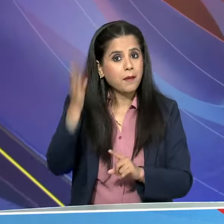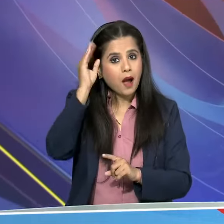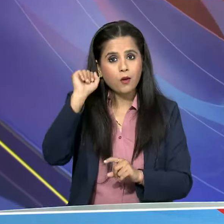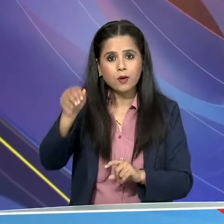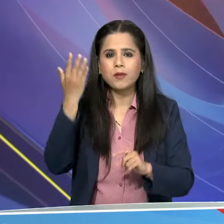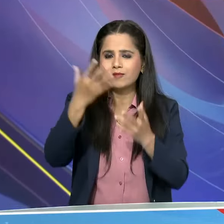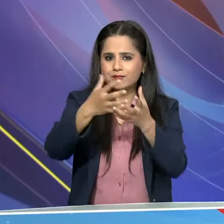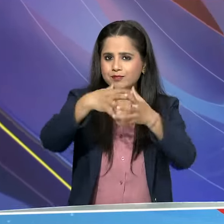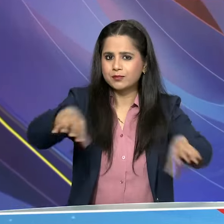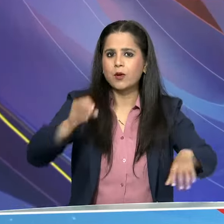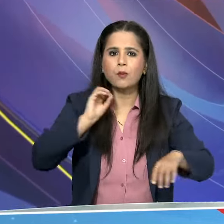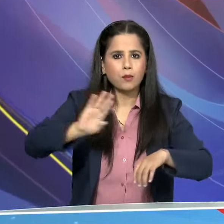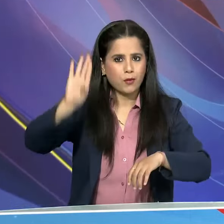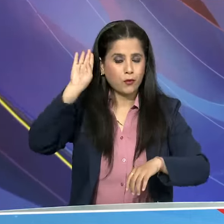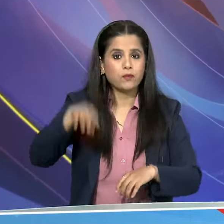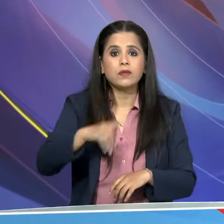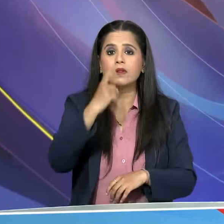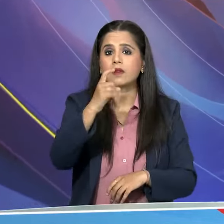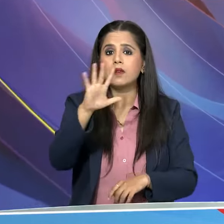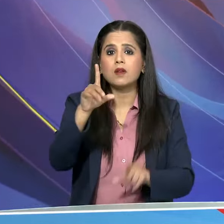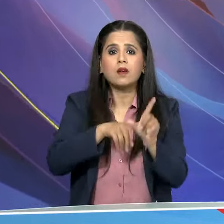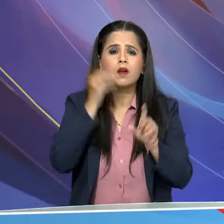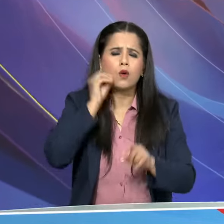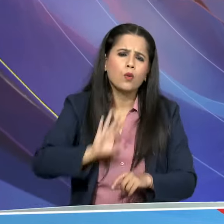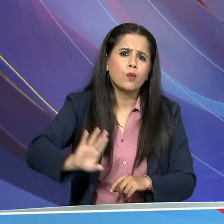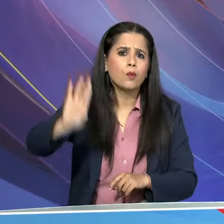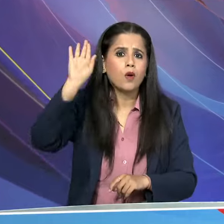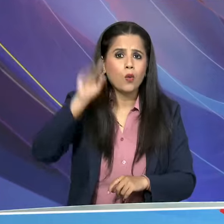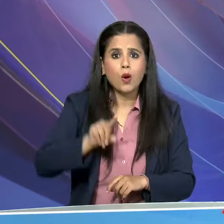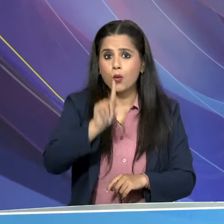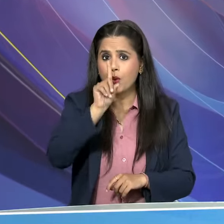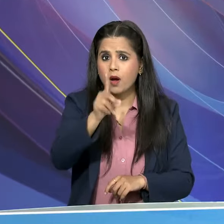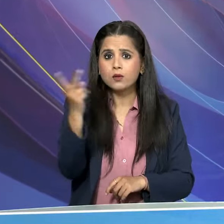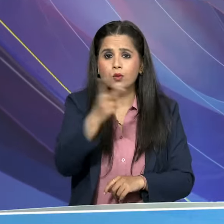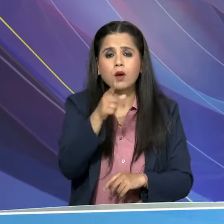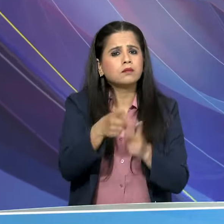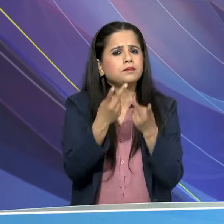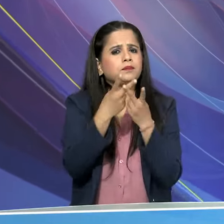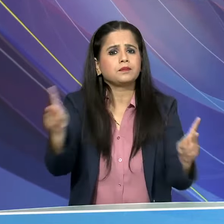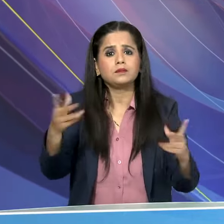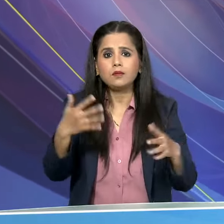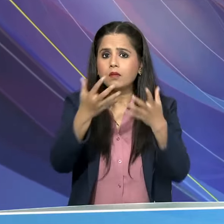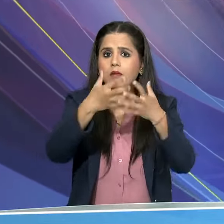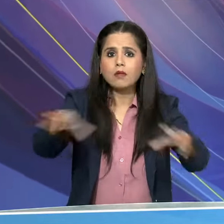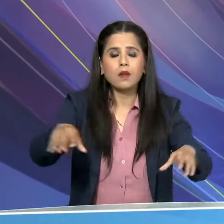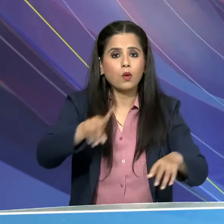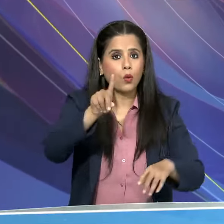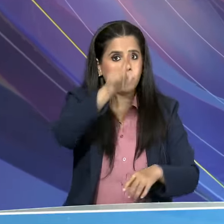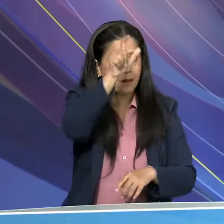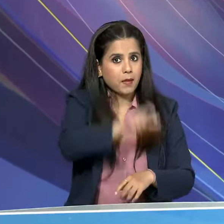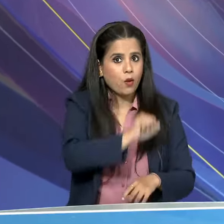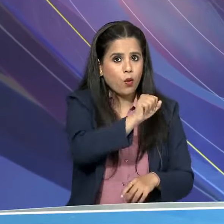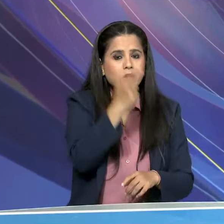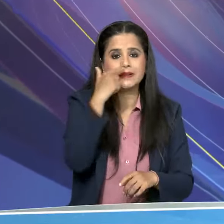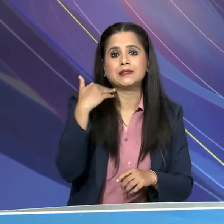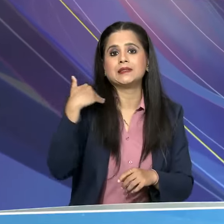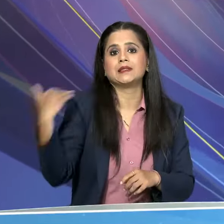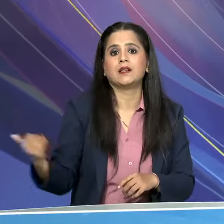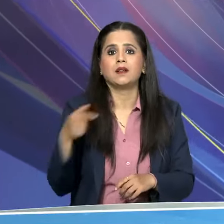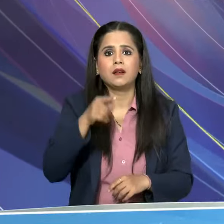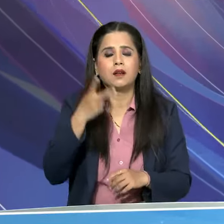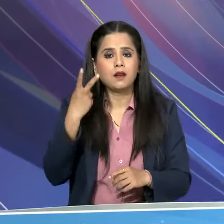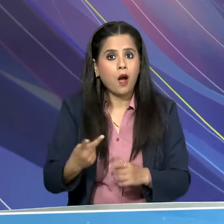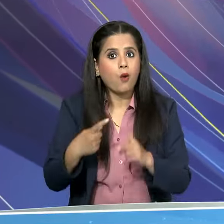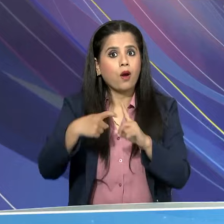बटवारे के दौरान 75 साल पहले एक दूसरे से बिछड़े एक व्यक्ति और उसकी बहन